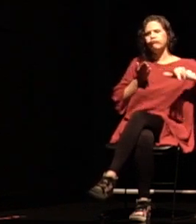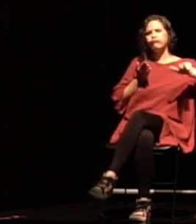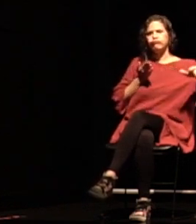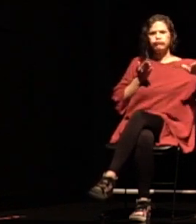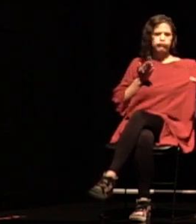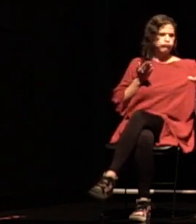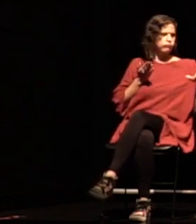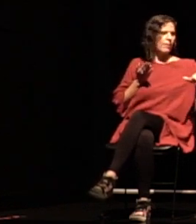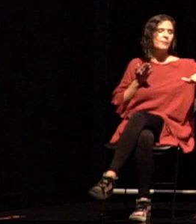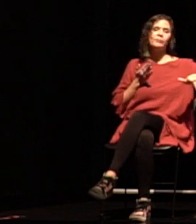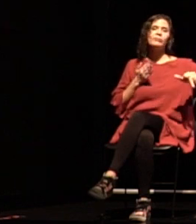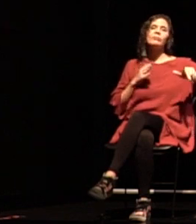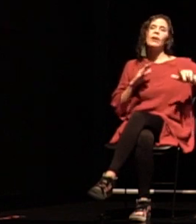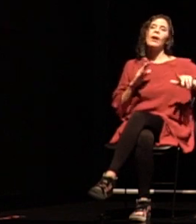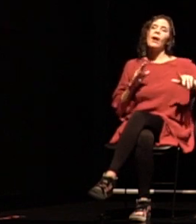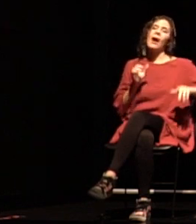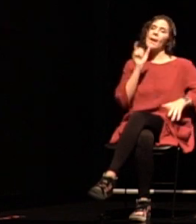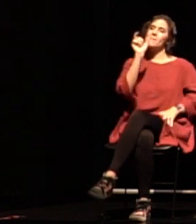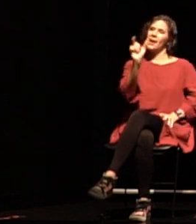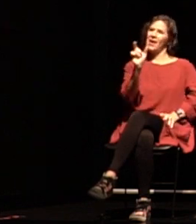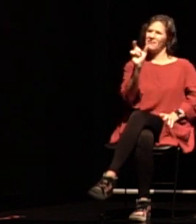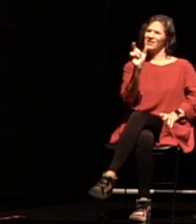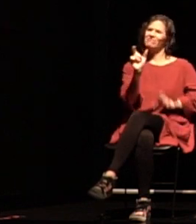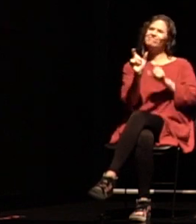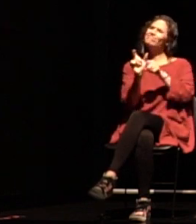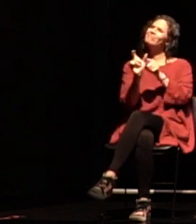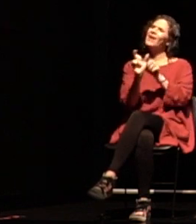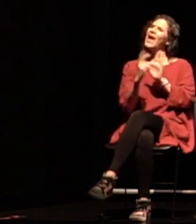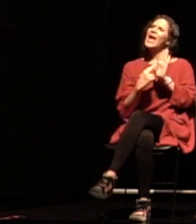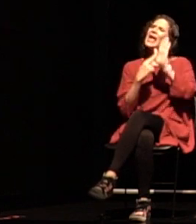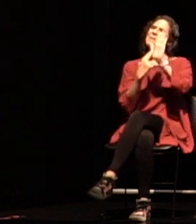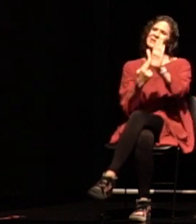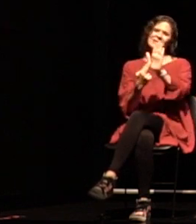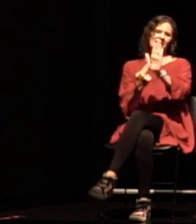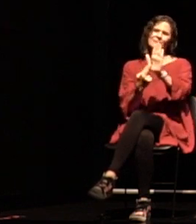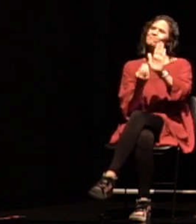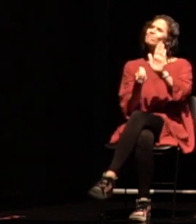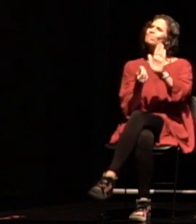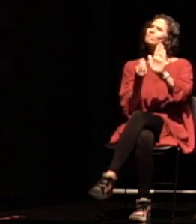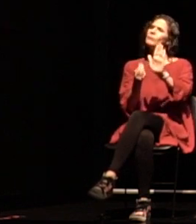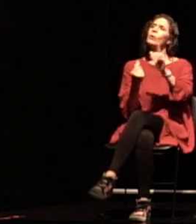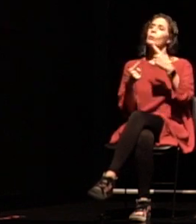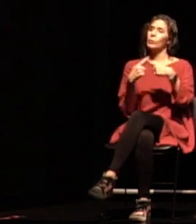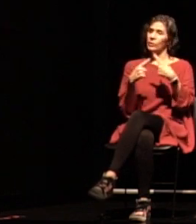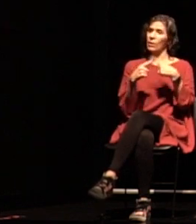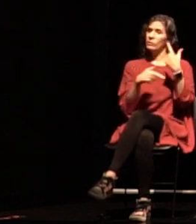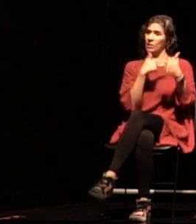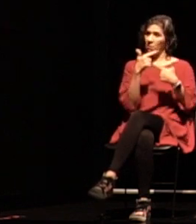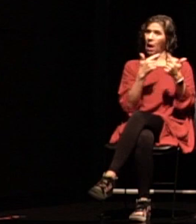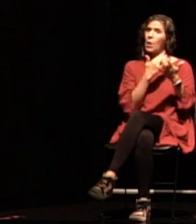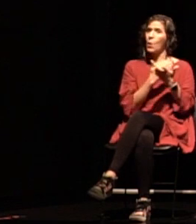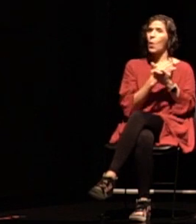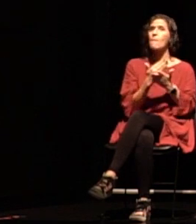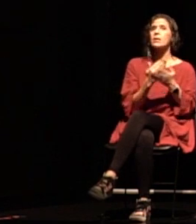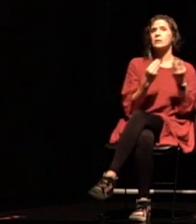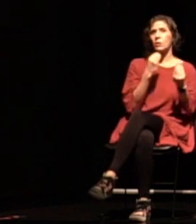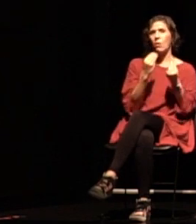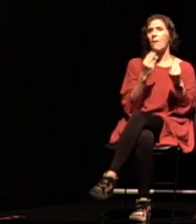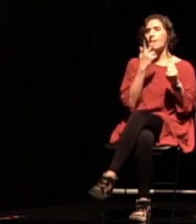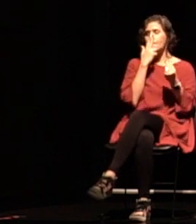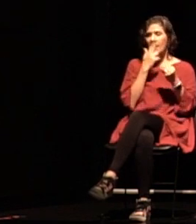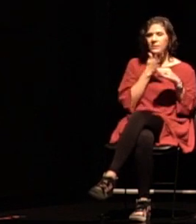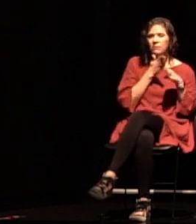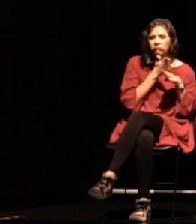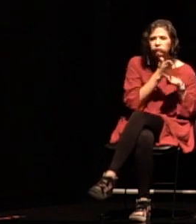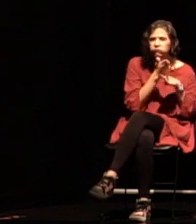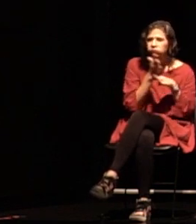A palavra representação se aplica mal. O trabalho começa como uma incursão, uma